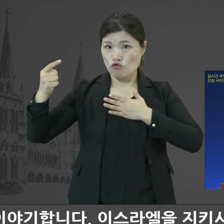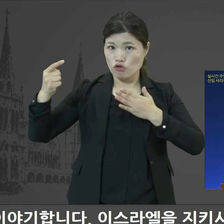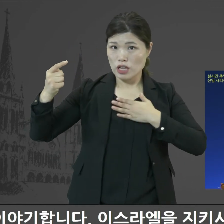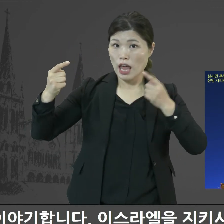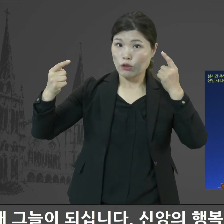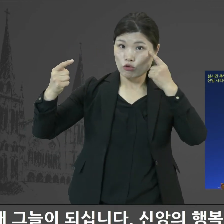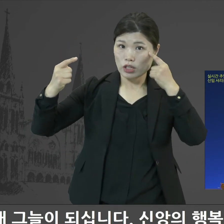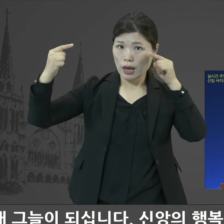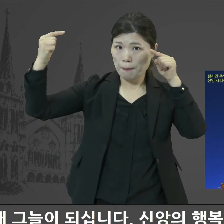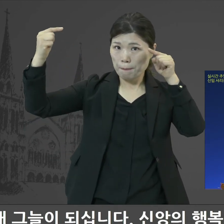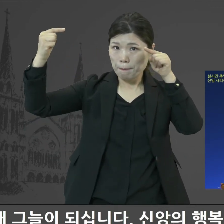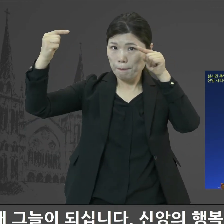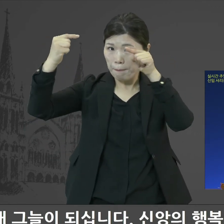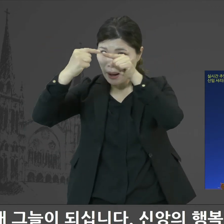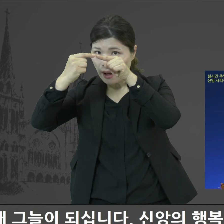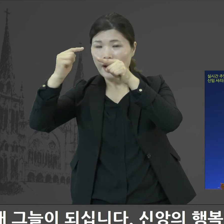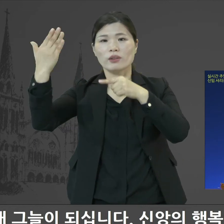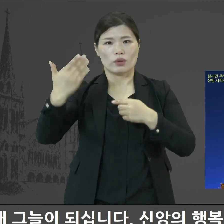것입니다.